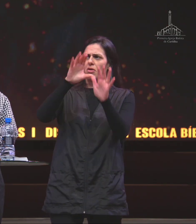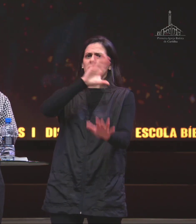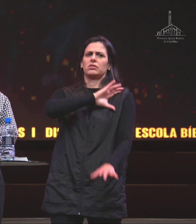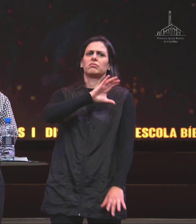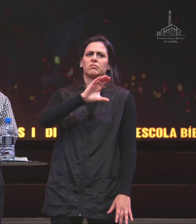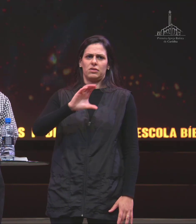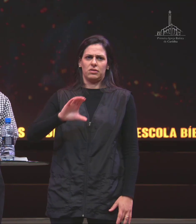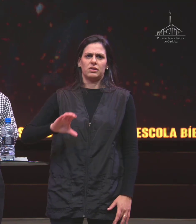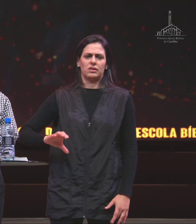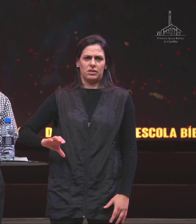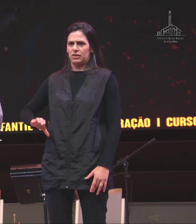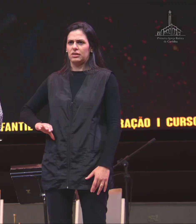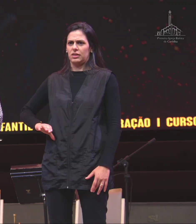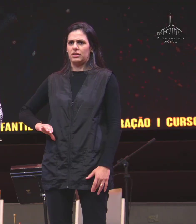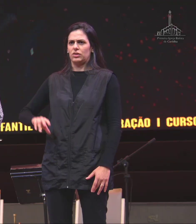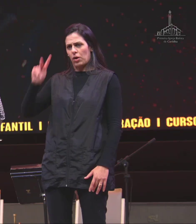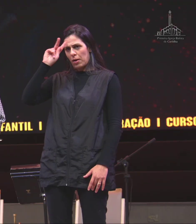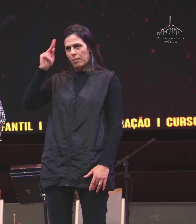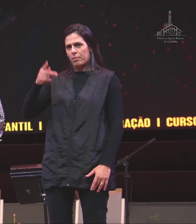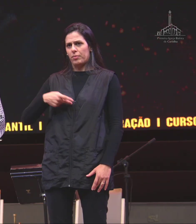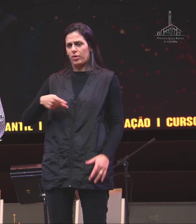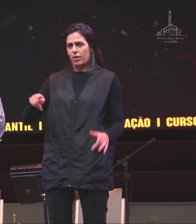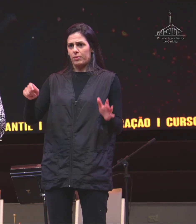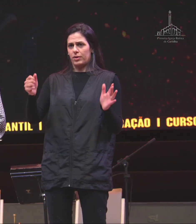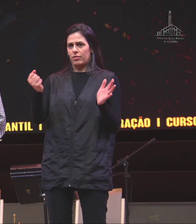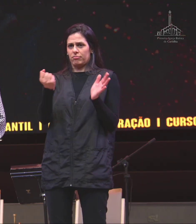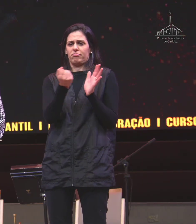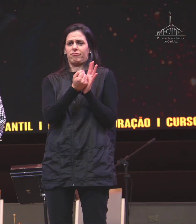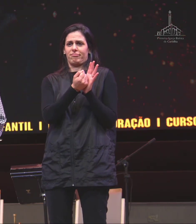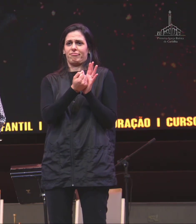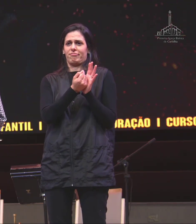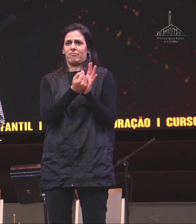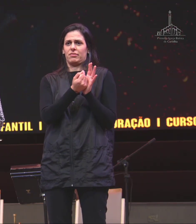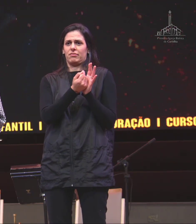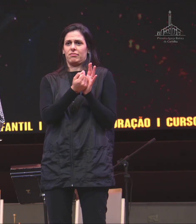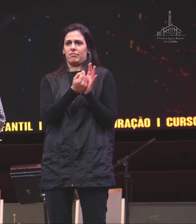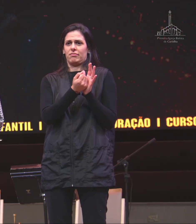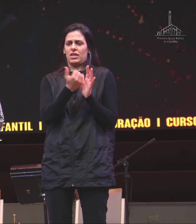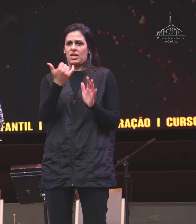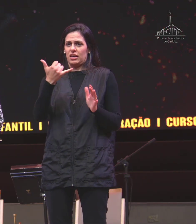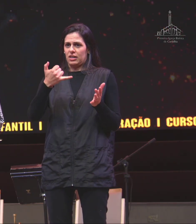água. Abra lá em 2 Coríntios 3, 3.